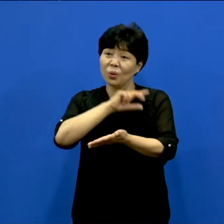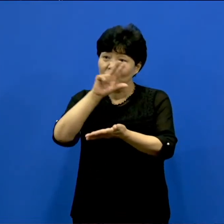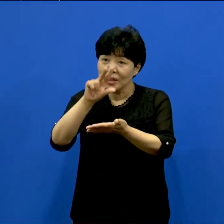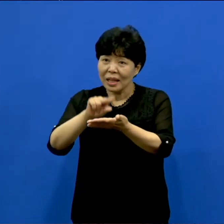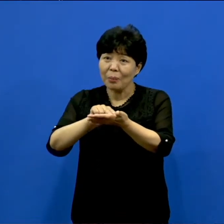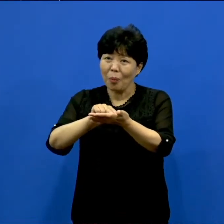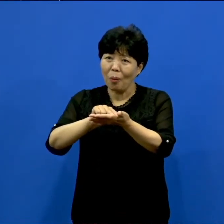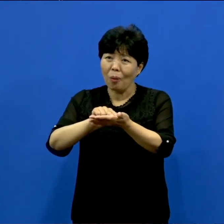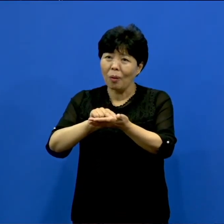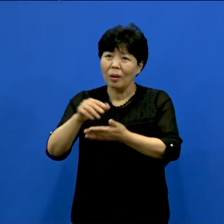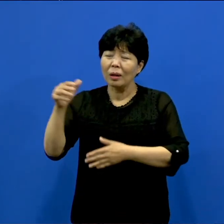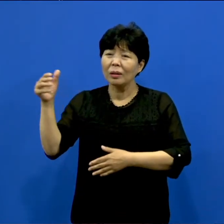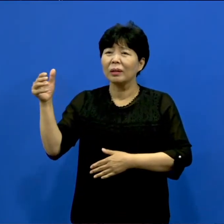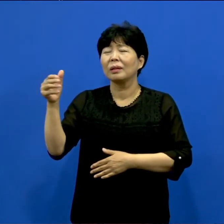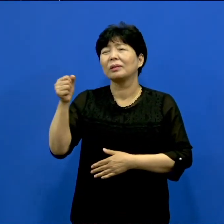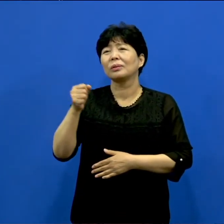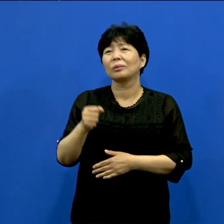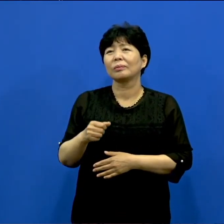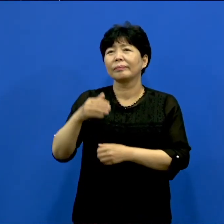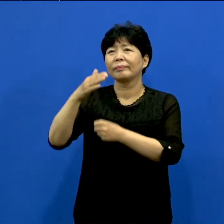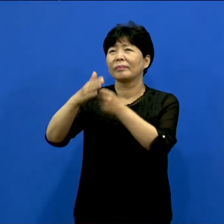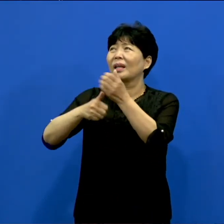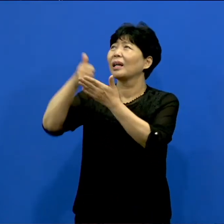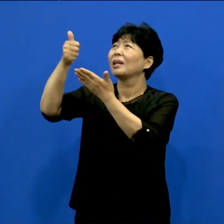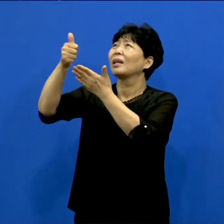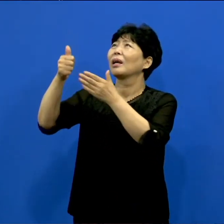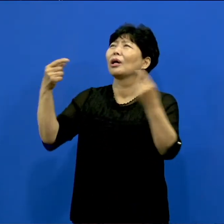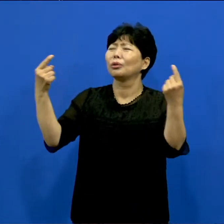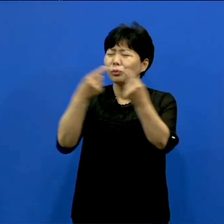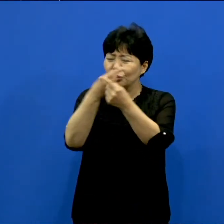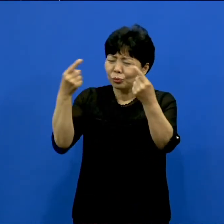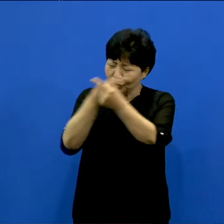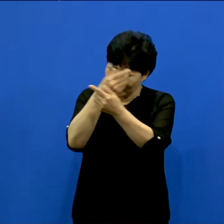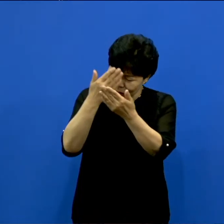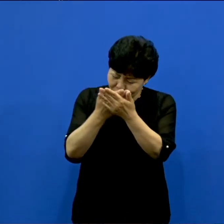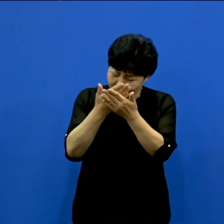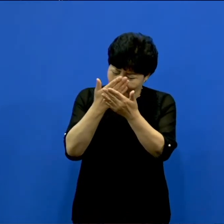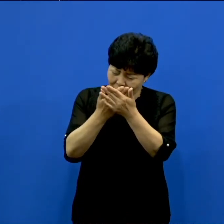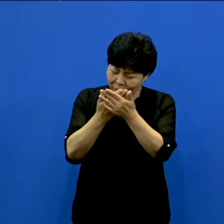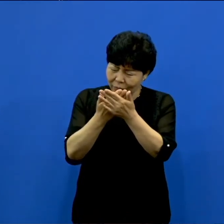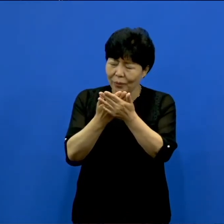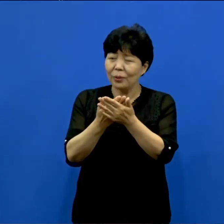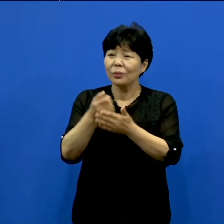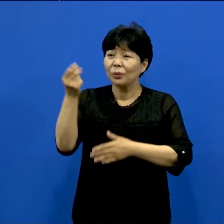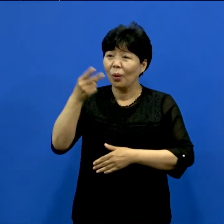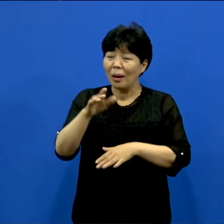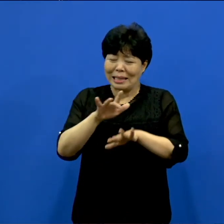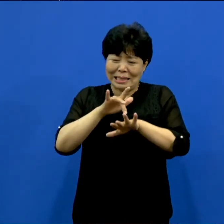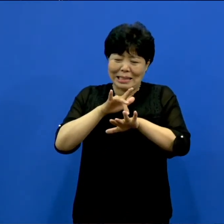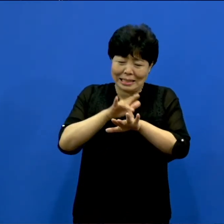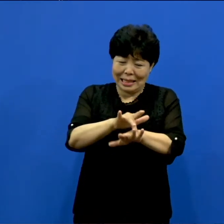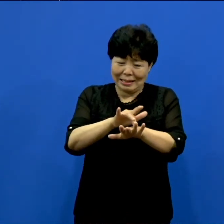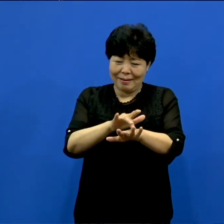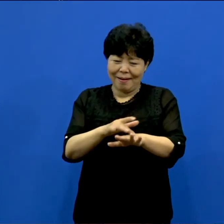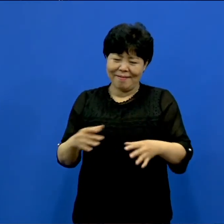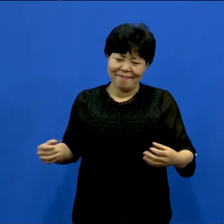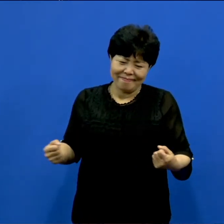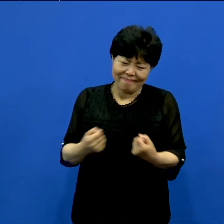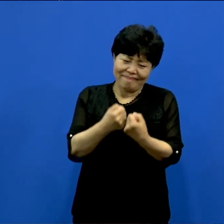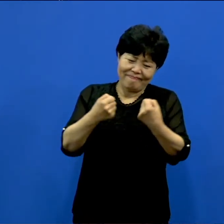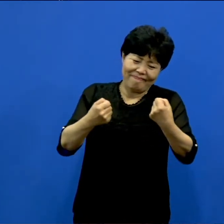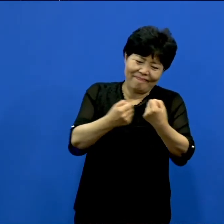그분 안에서 안식을 구하고, 때로는 치유적 기도를 하고, 그죠? 어떤 데는 그냥 사단과 싸우는 영적 전쟁을 해서 기도도